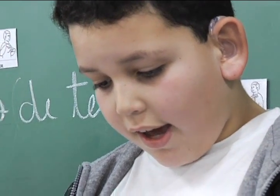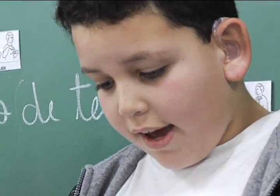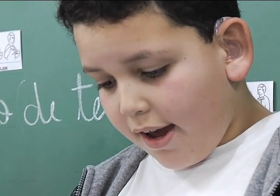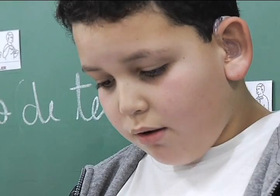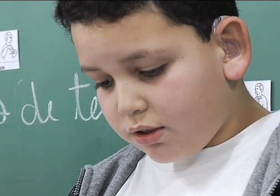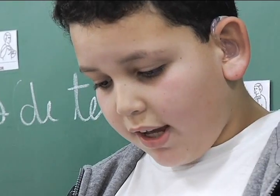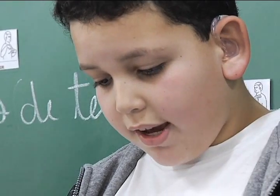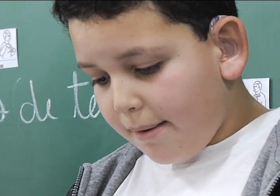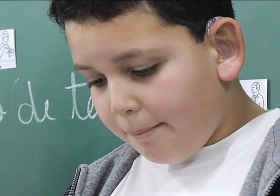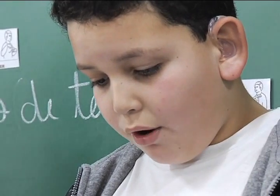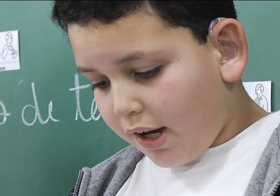leitura.